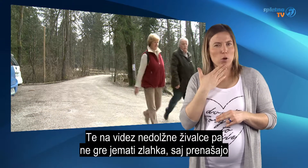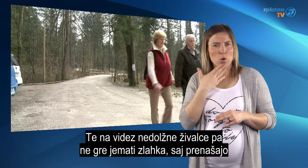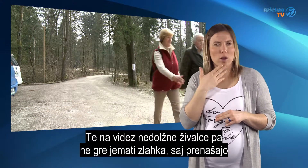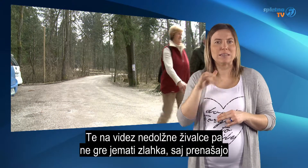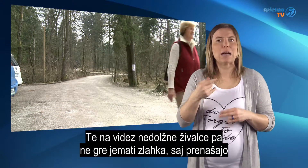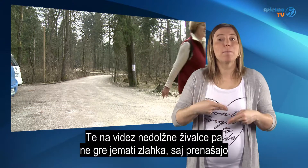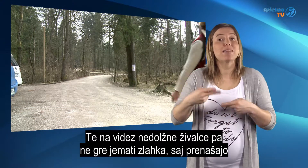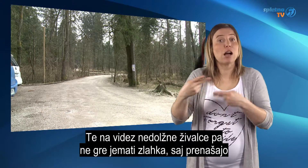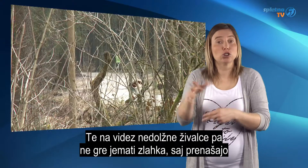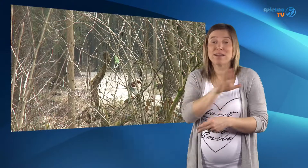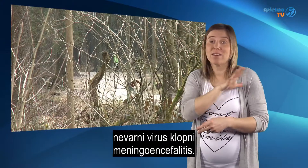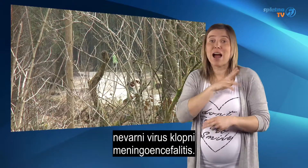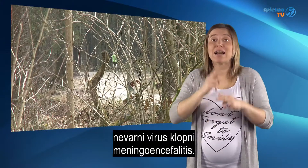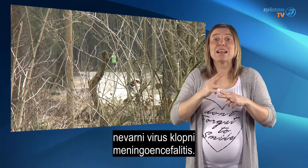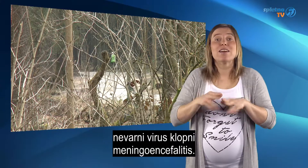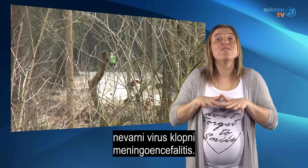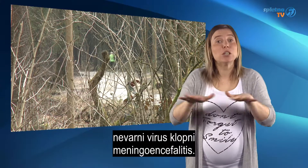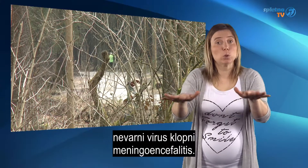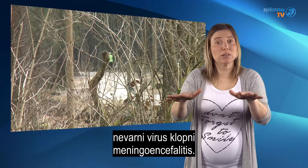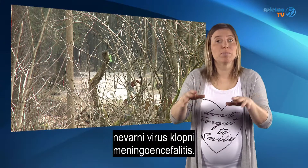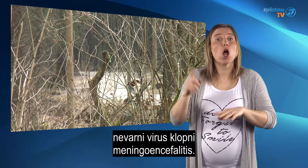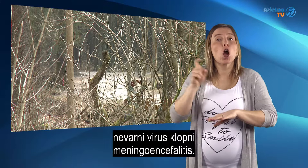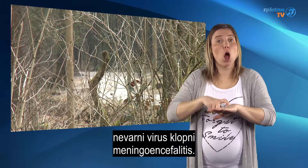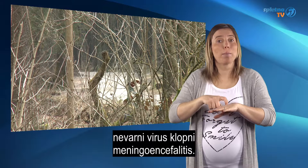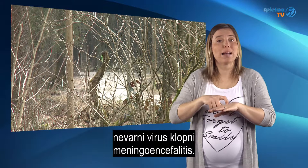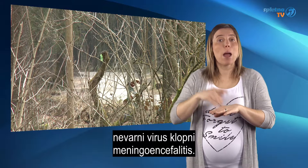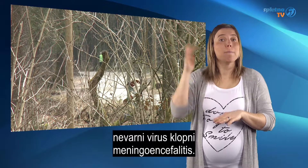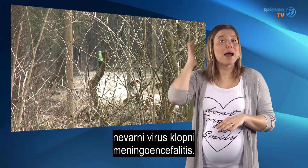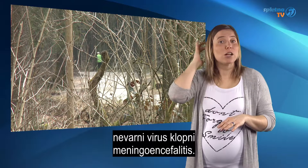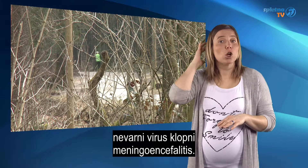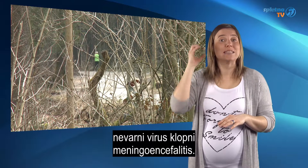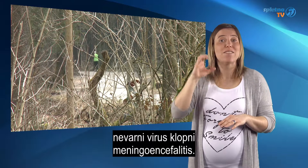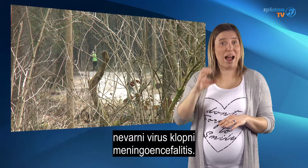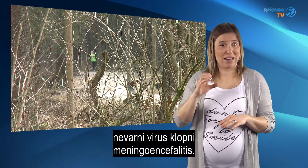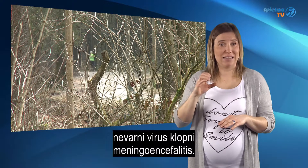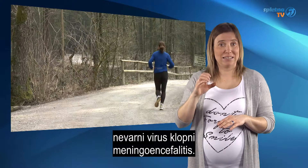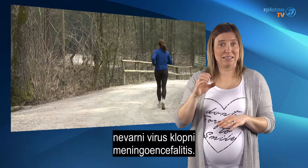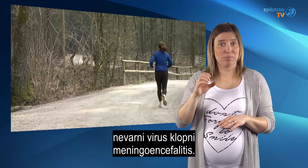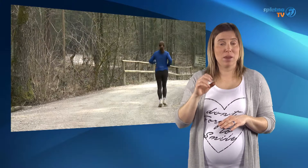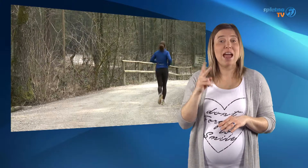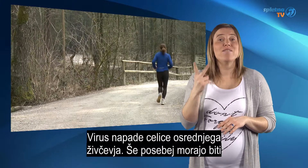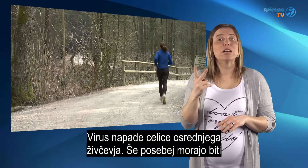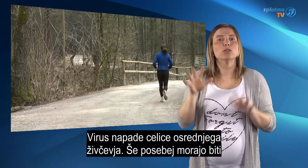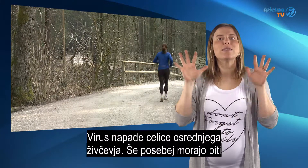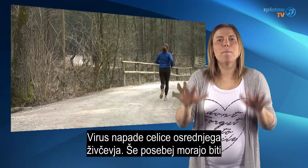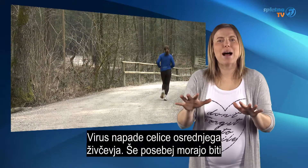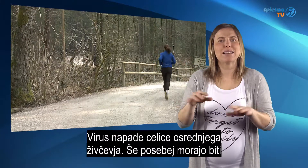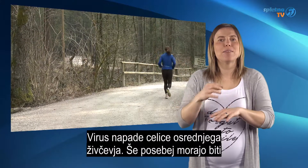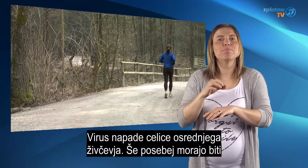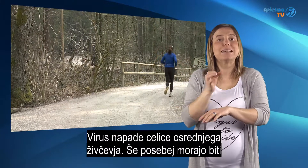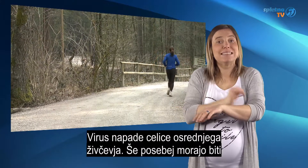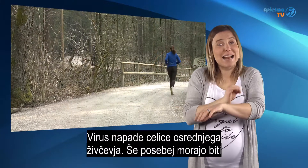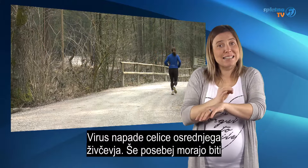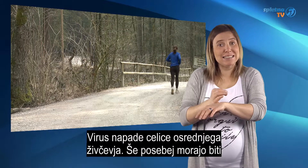jemati zlahka, saj prenašajo nevarni virus, klopni meningocefalitis. Virus